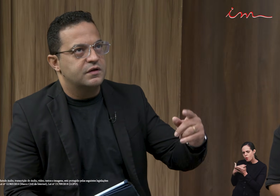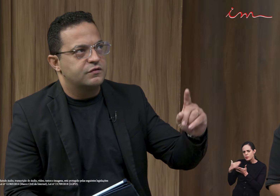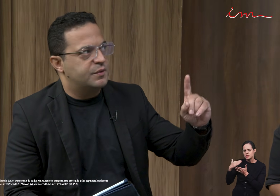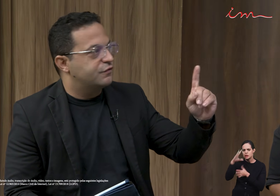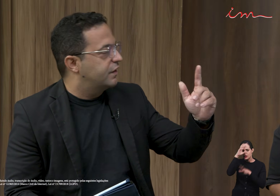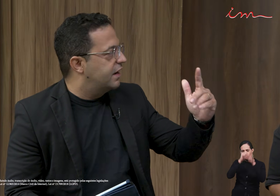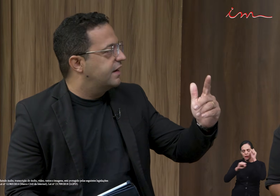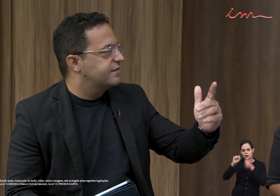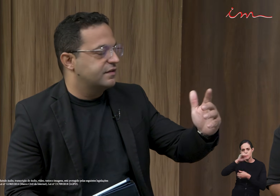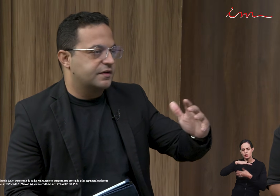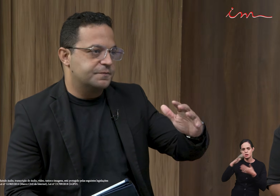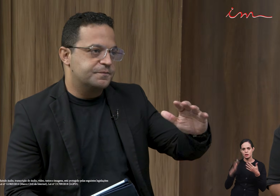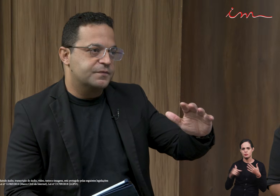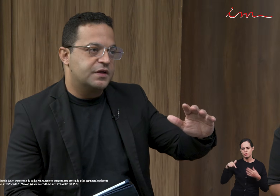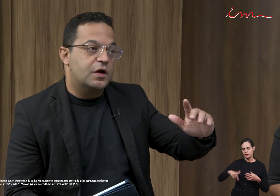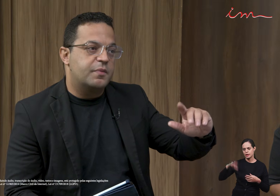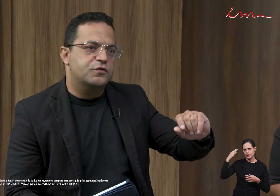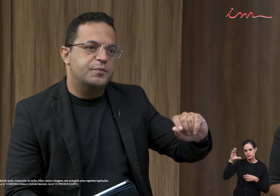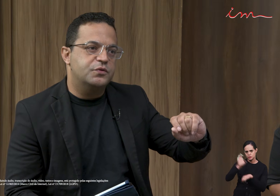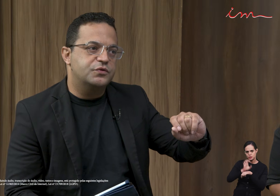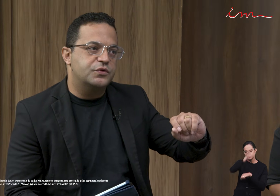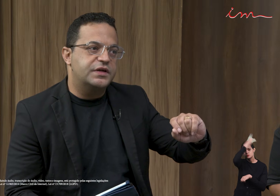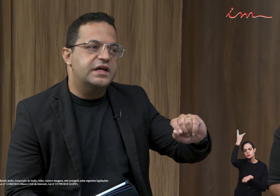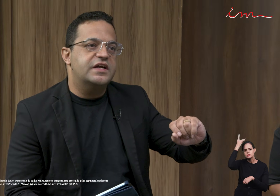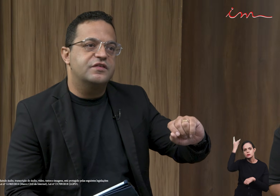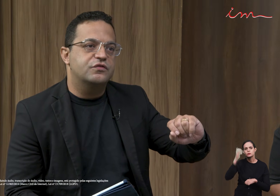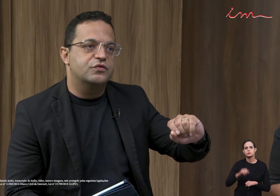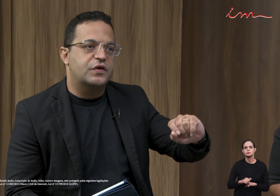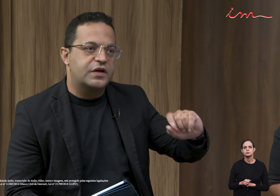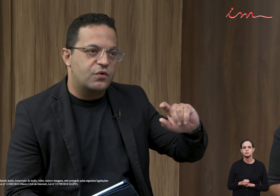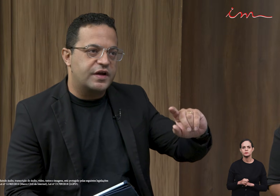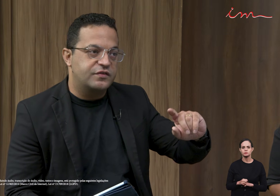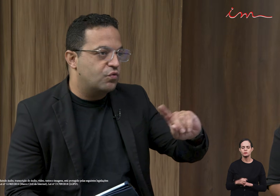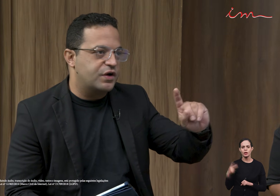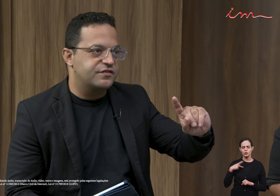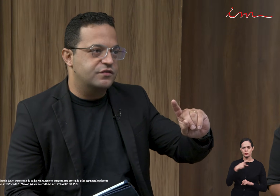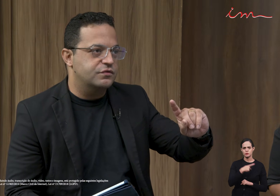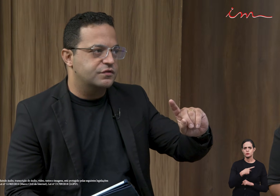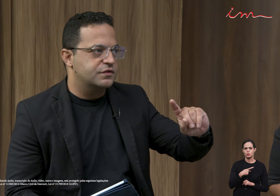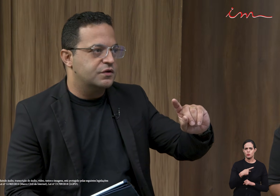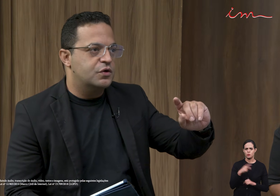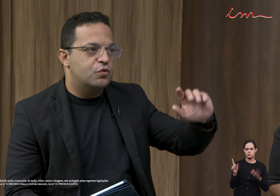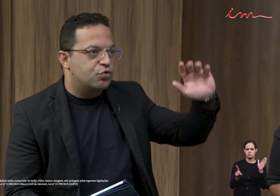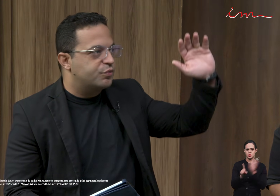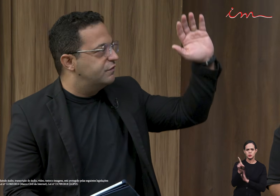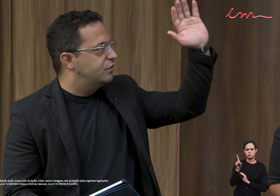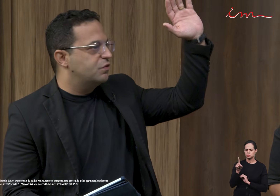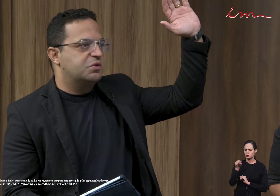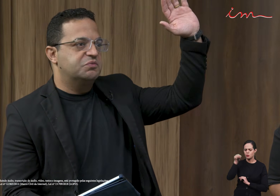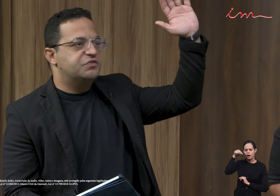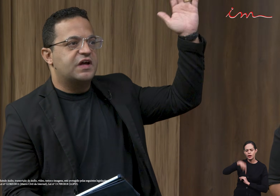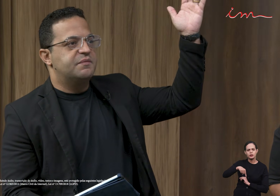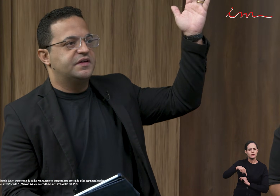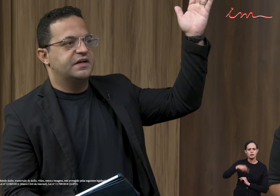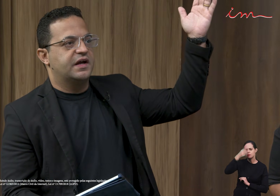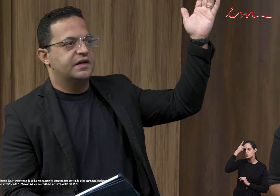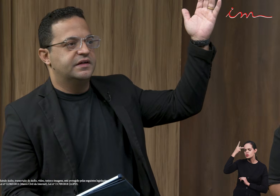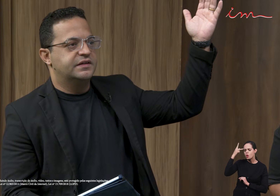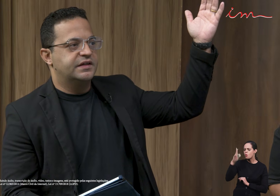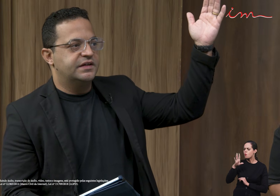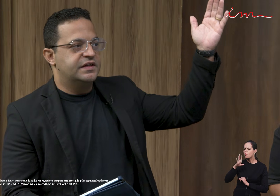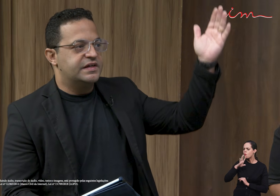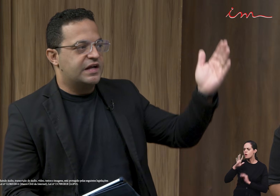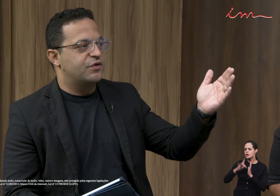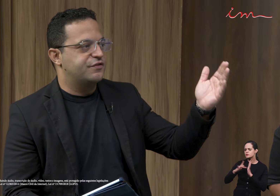Libras, se não me engano foi aqui em Cariacica, e aí o pastor perguntou, quem é Jesus? Alguém conhece, não conhece Jesus? Um grupo levantou a mão, não sabe quem